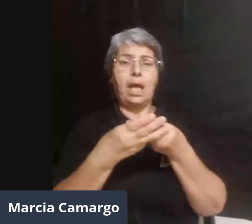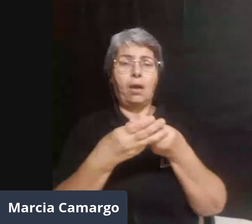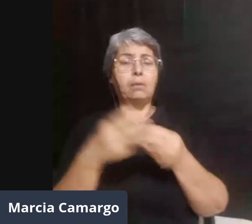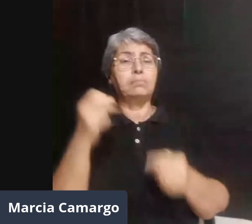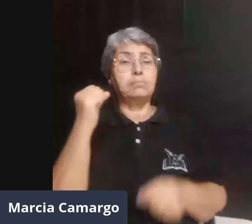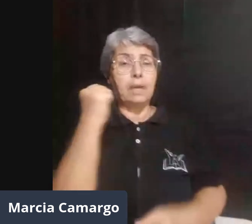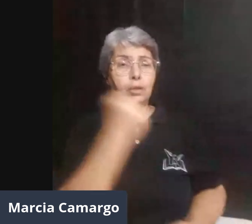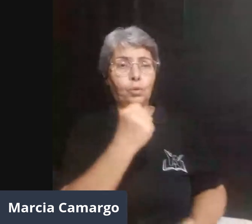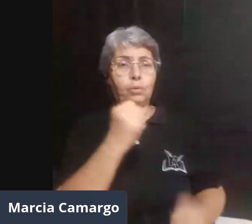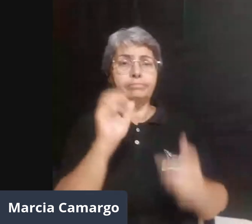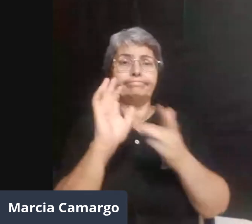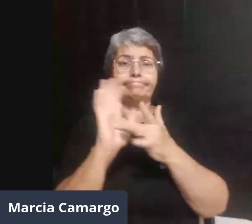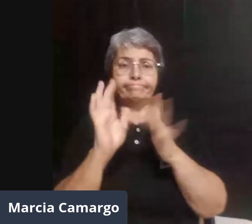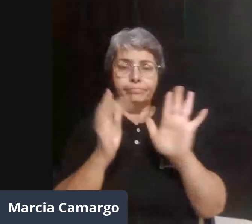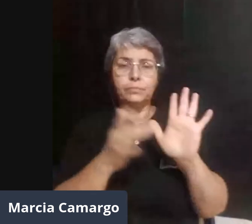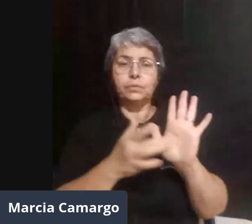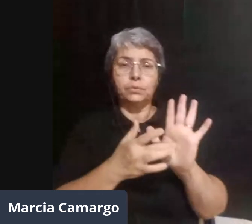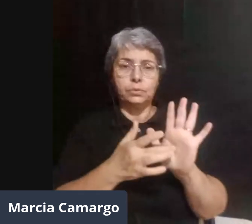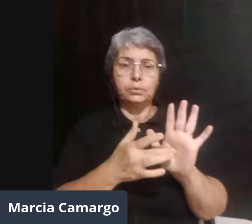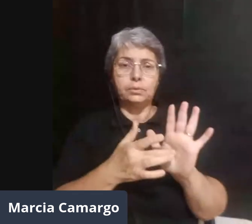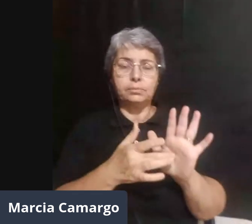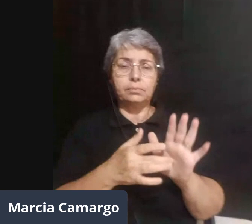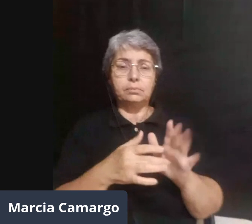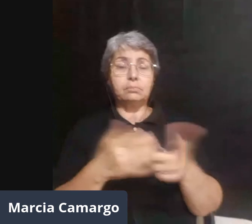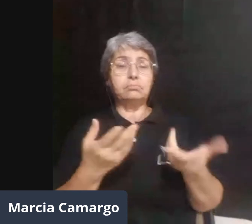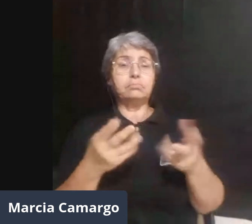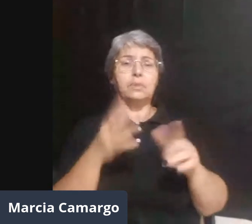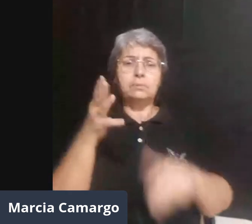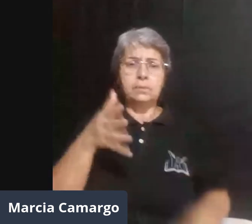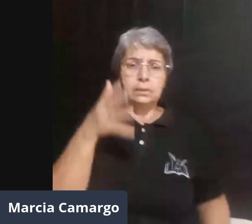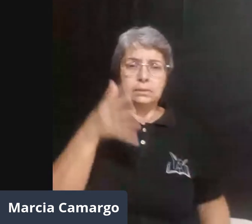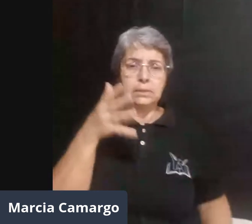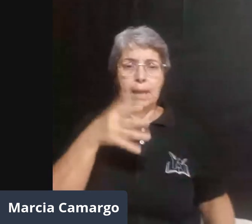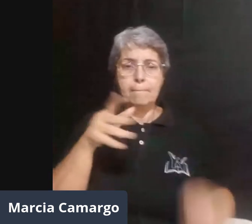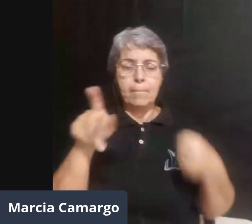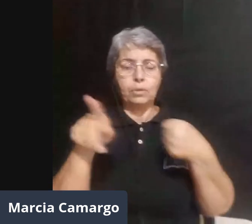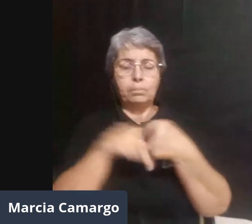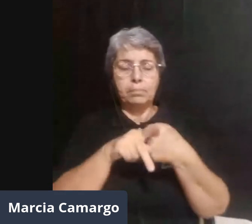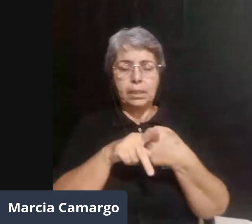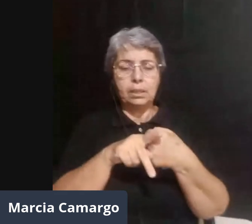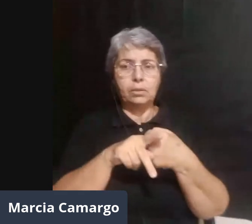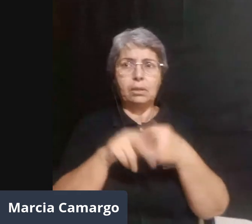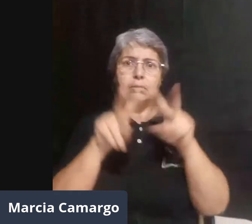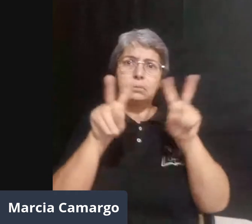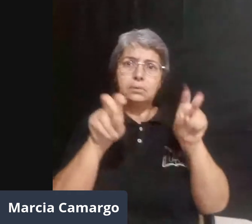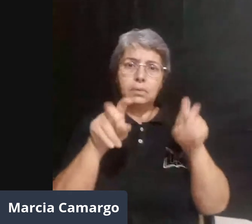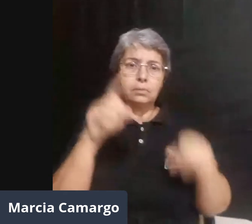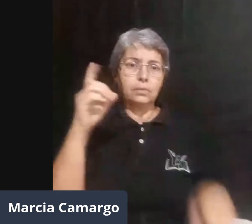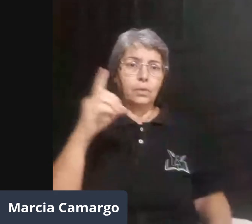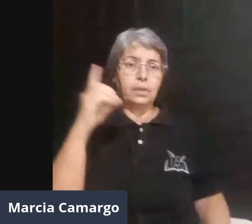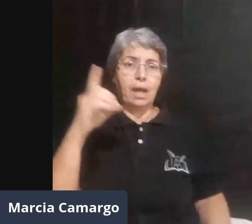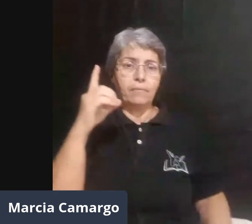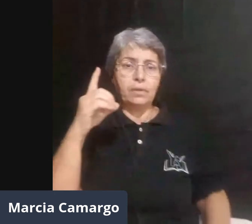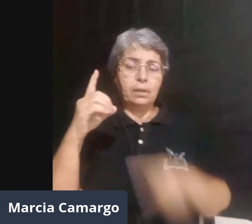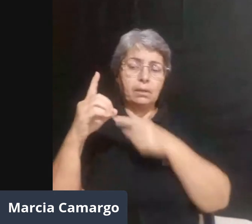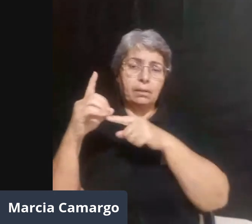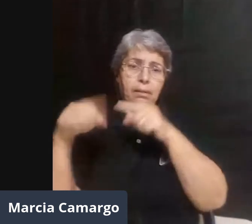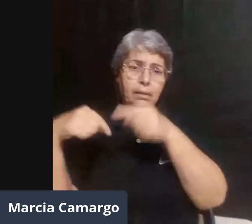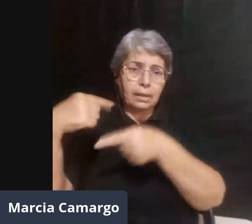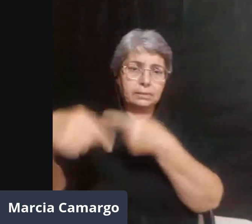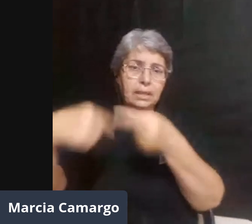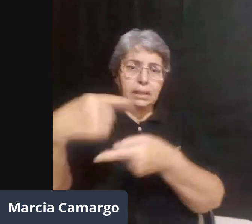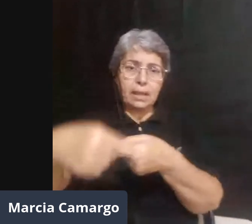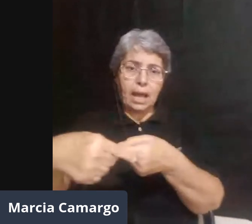Em determinado momento, nesse discurso, nesse sermão, ele fala a respeito do rei Davi e do descendente de Davi, aplicando